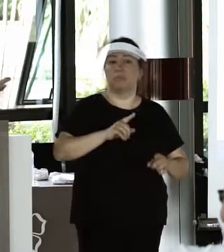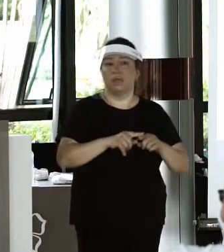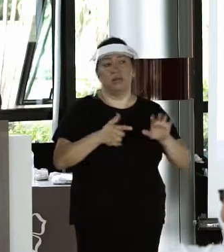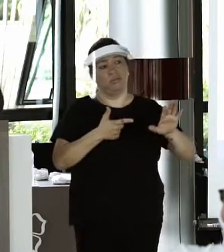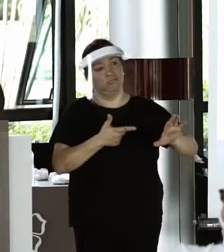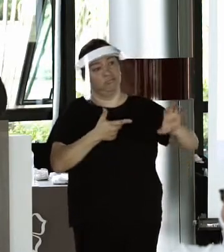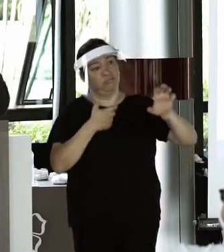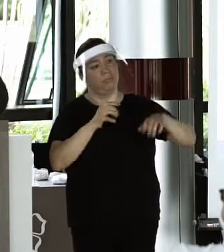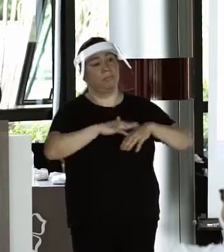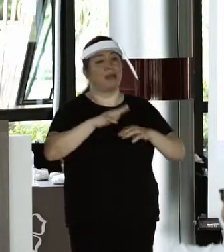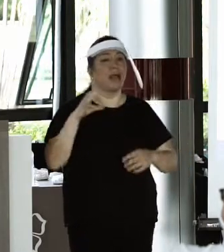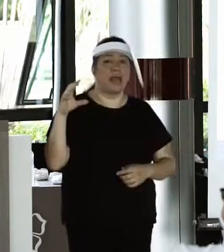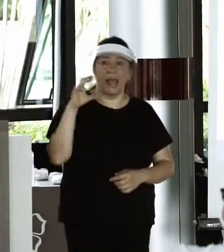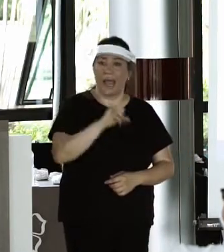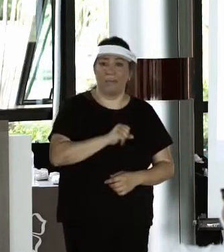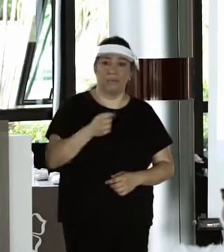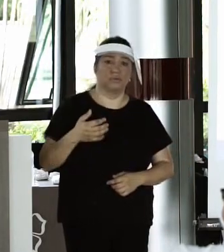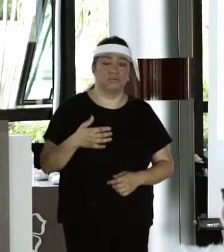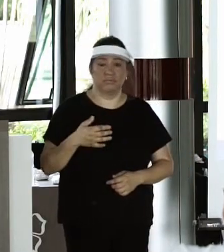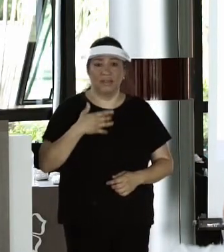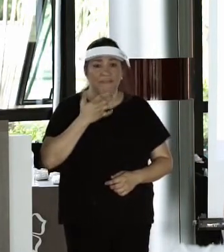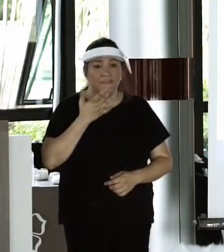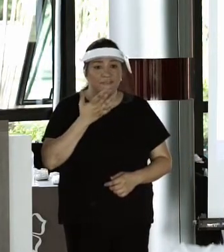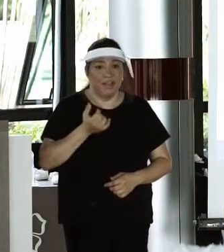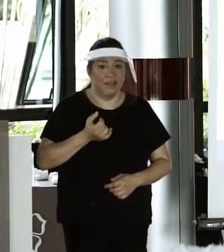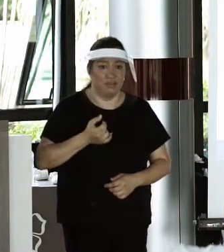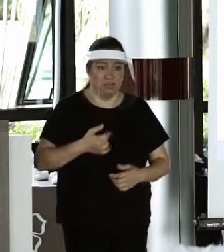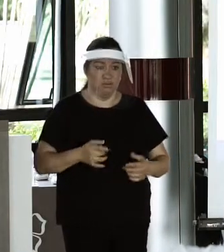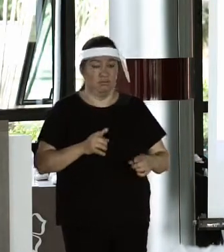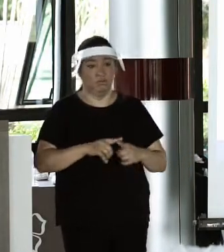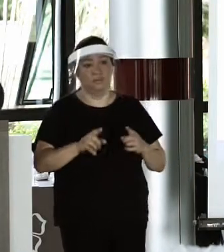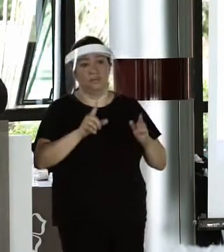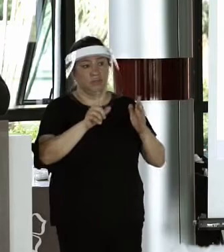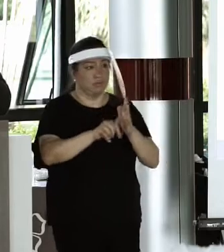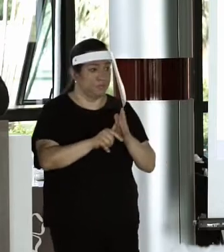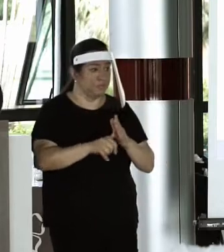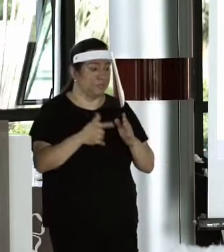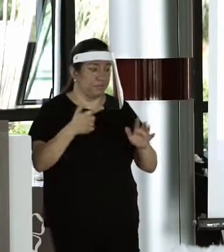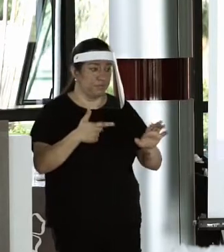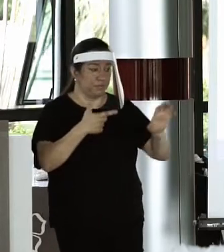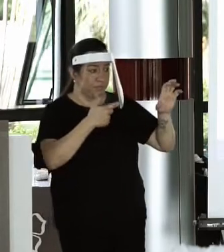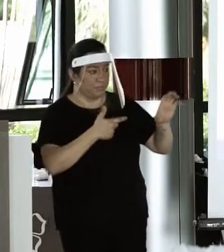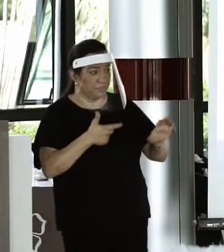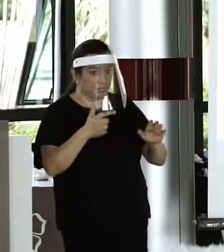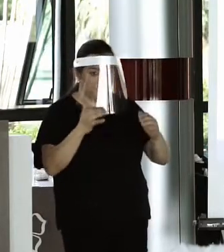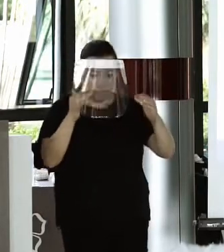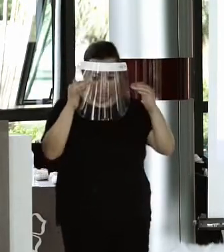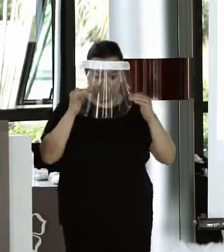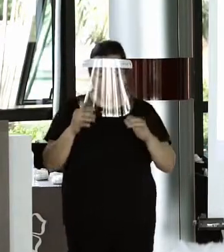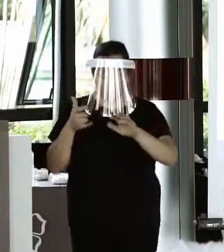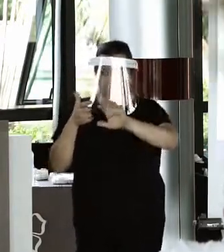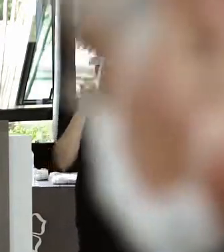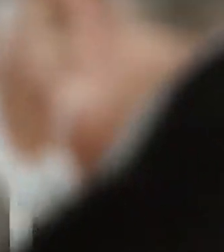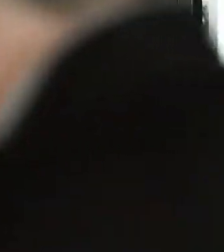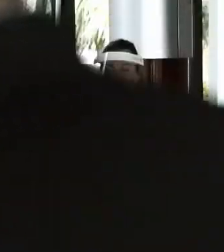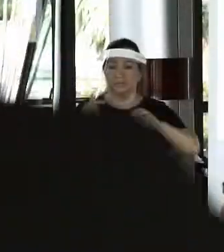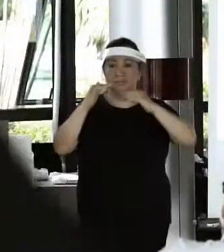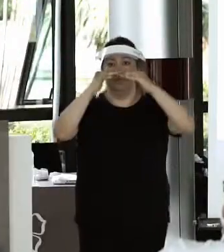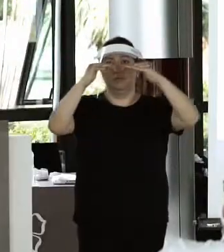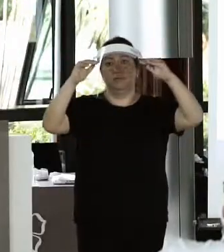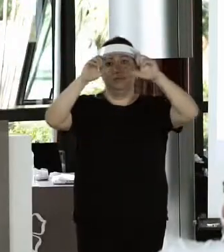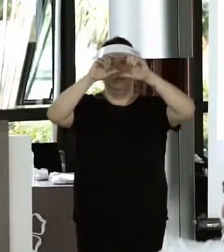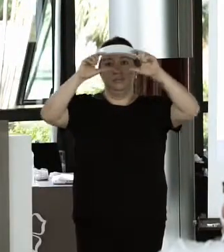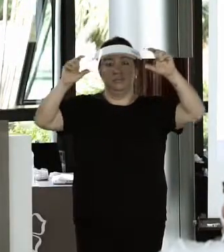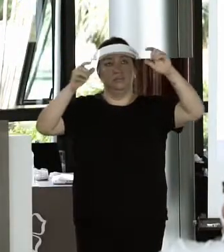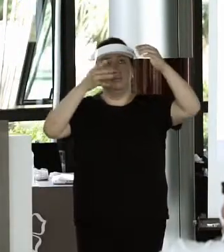processo. Por quê? Eu vou lá, eu faço o teste de estanqueidade, só que depois eu pego a termografia por baixo da laje e eu procuro